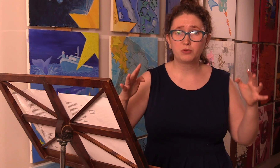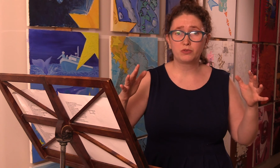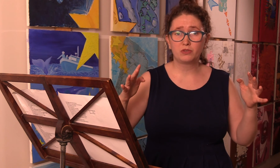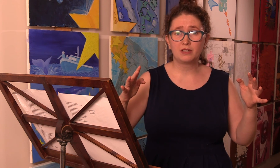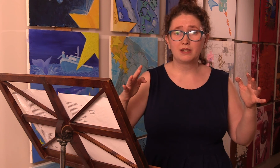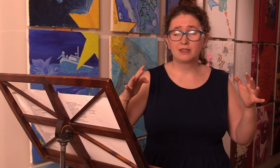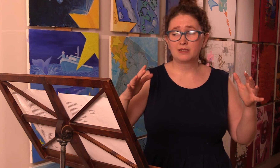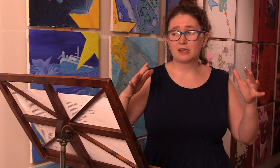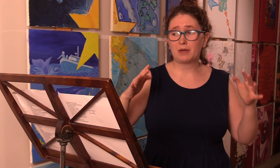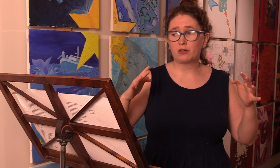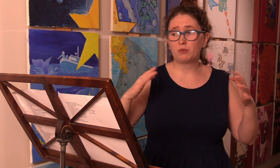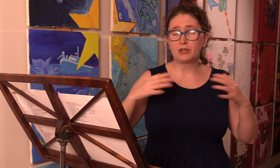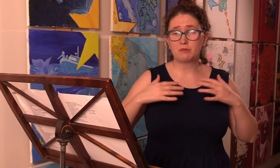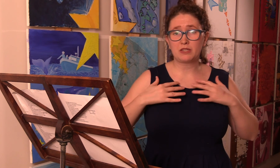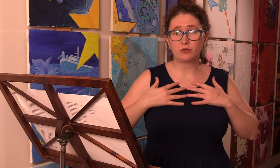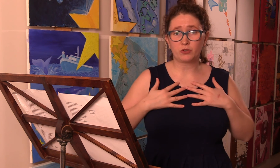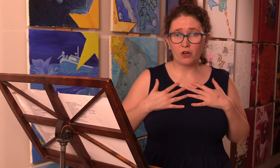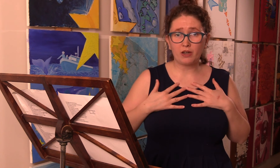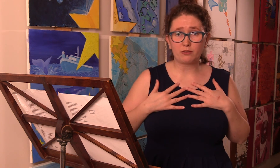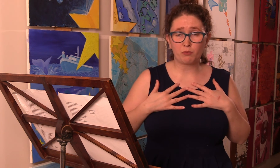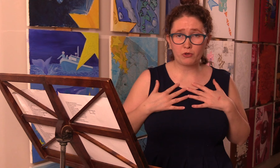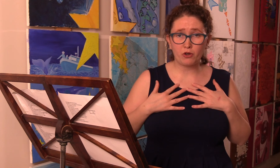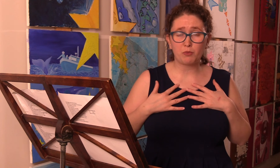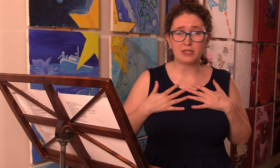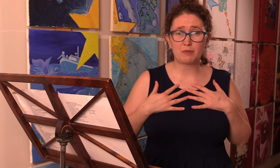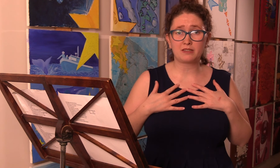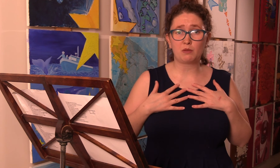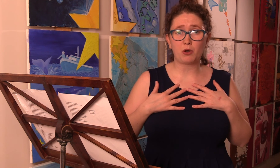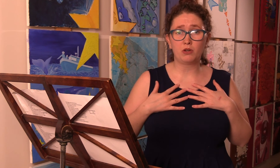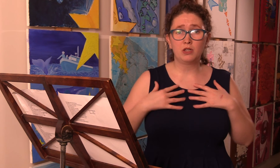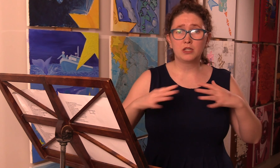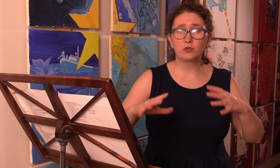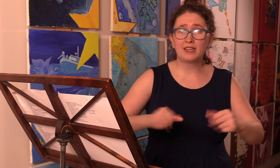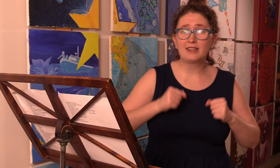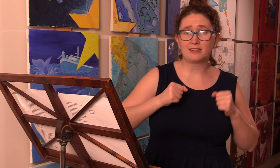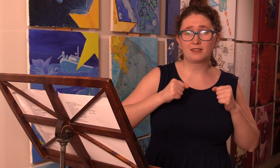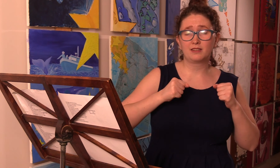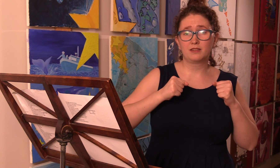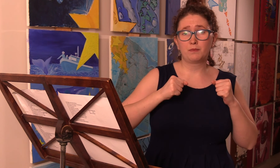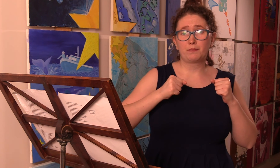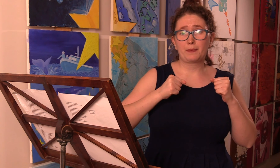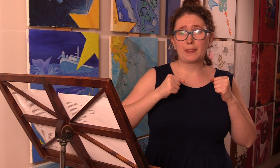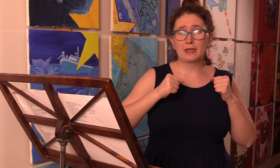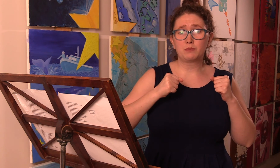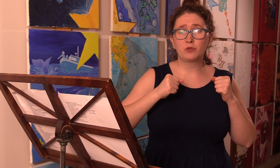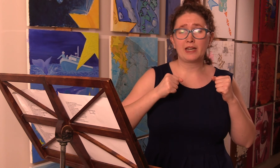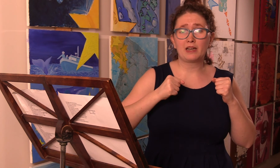pouces. Ta parole prend l'espace de ton corps, et ton corps prend l'espace qu'il prend. So take it. Capture l'air